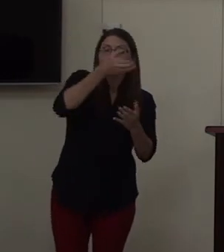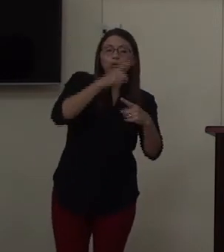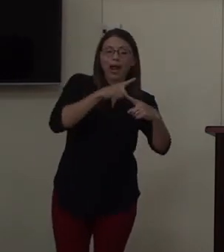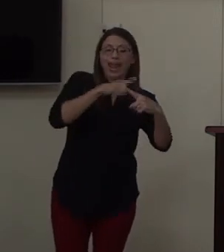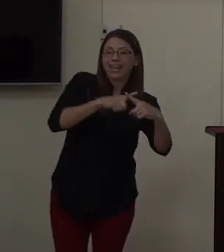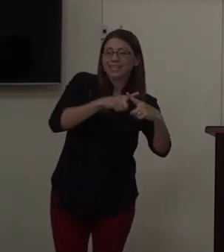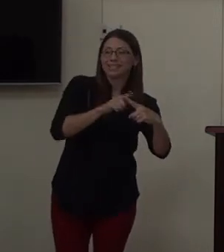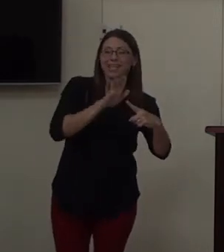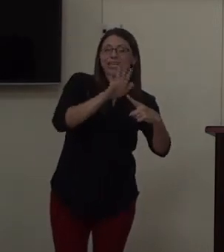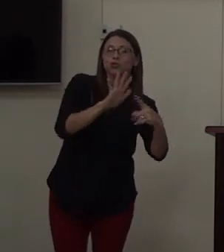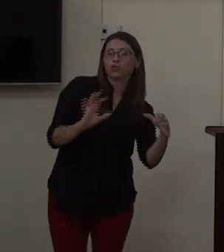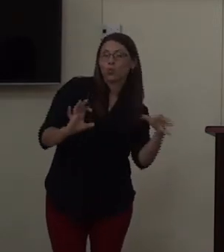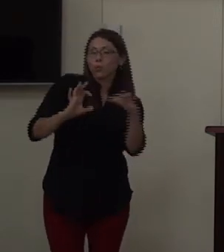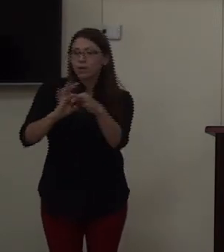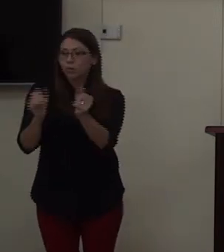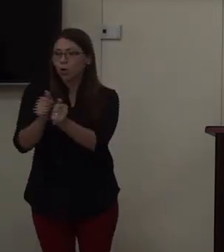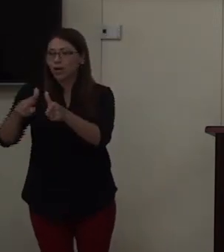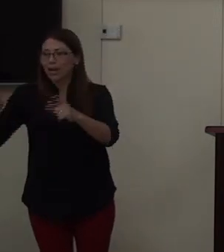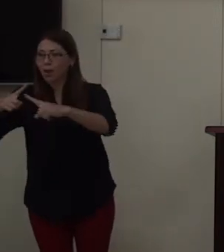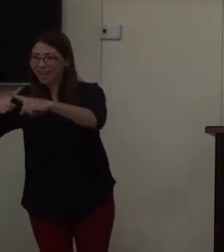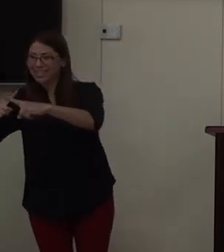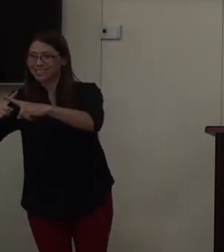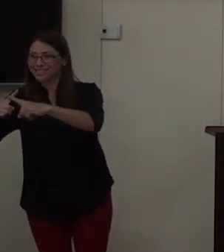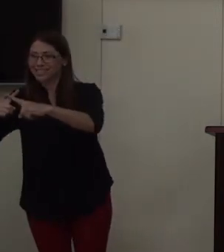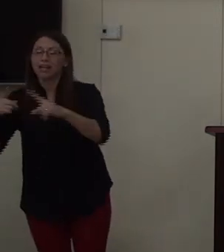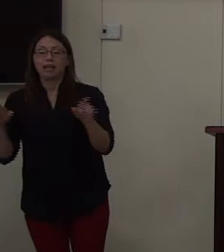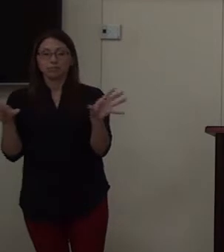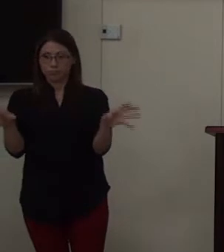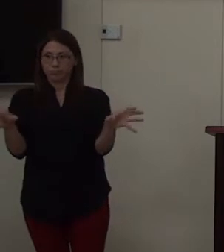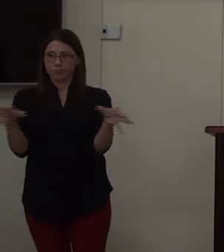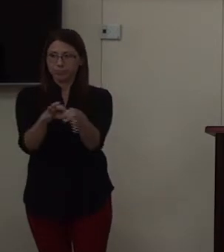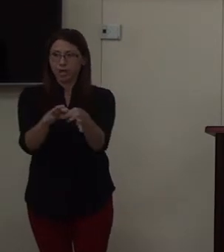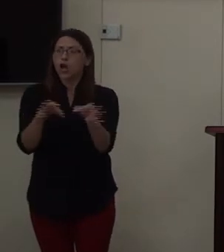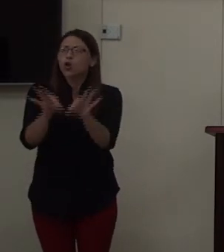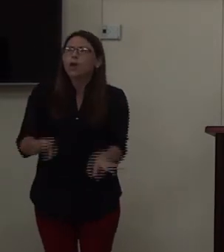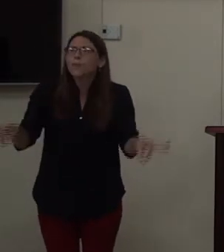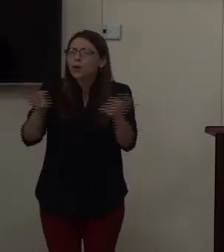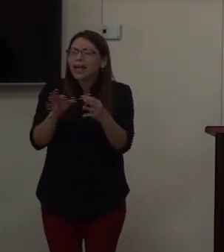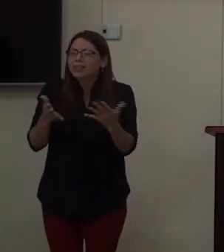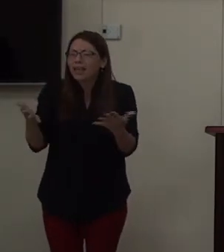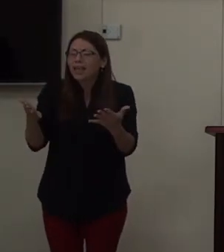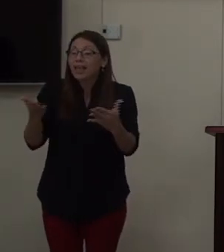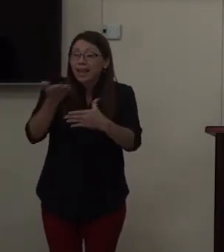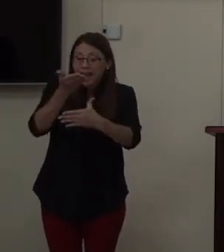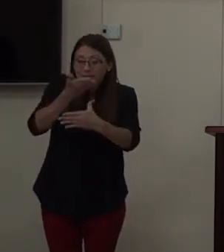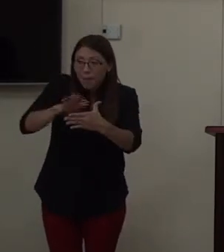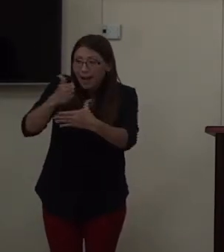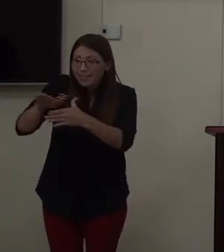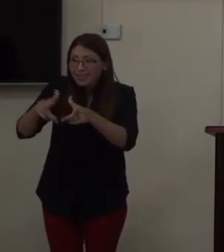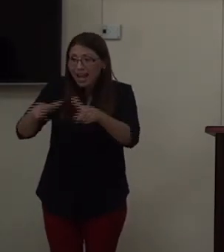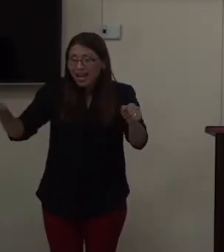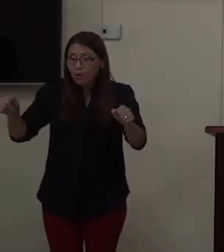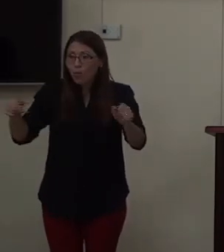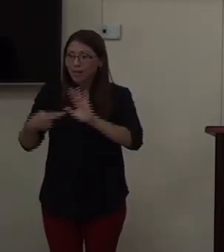la lengua X, ¿verdad? Lo importante entonces va a ser las partes de la lengua que para esa cultura